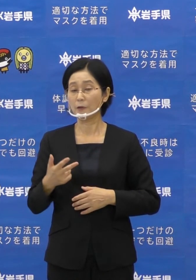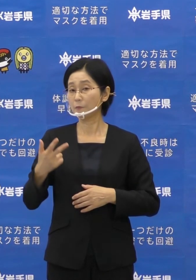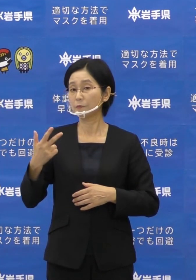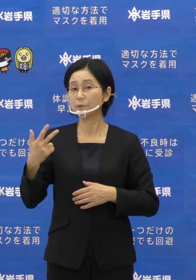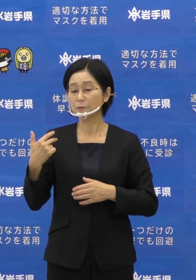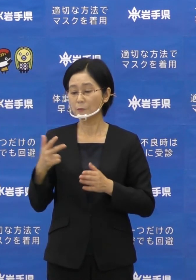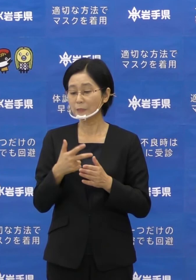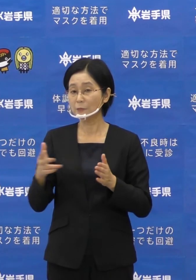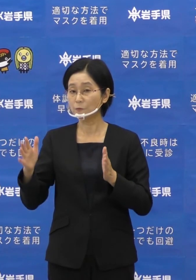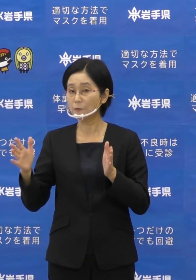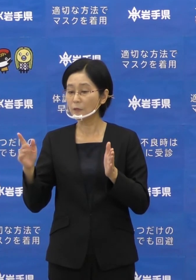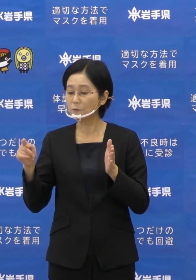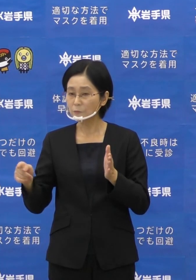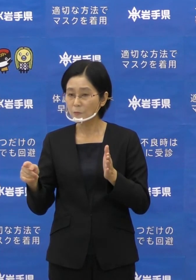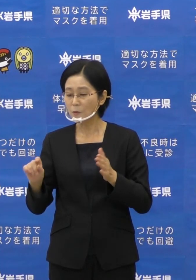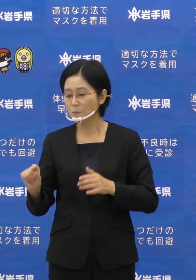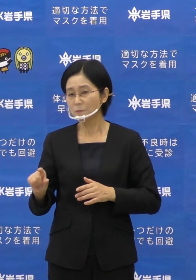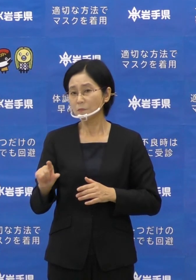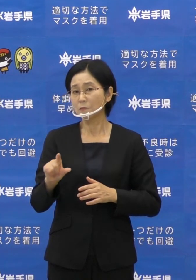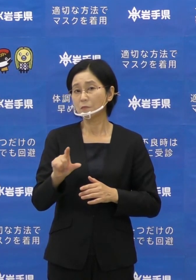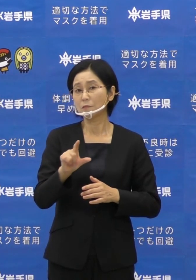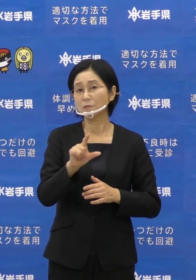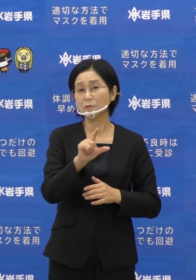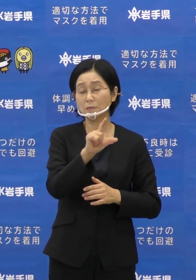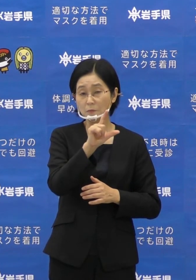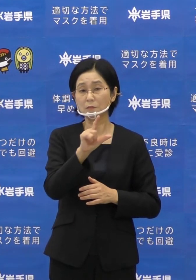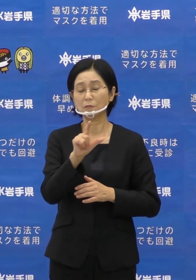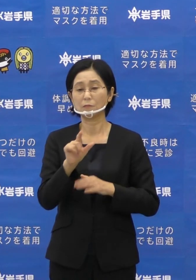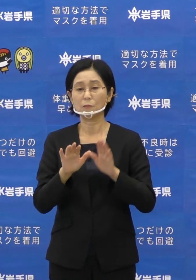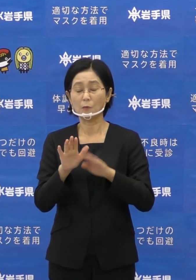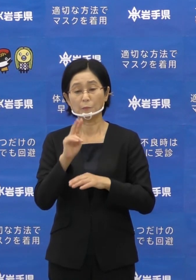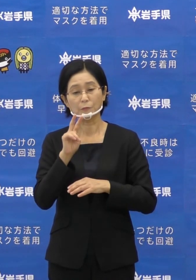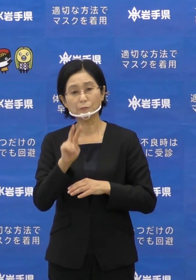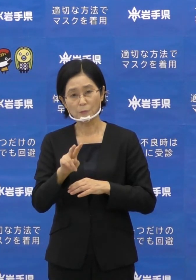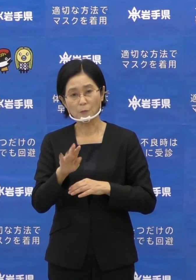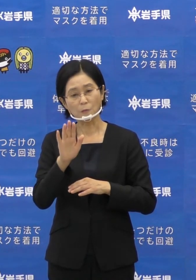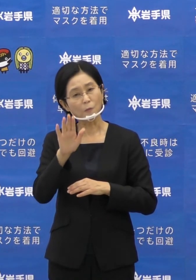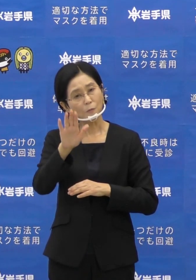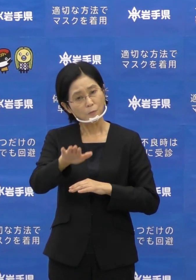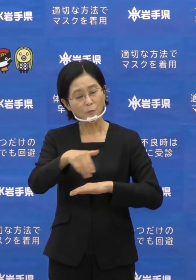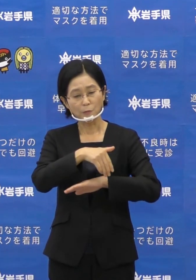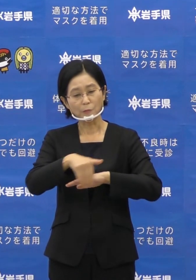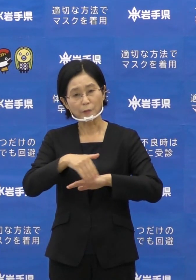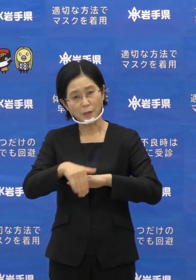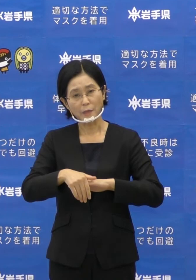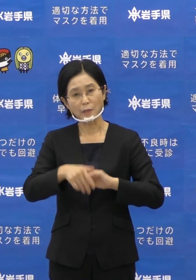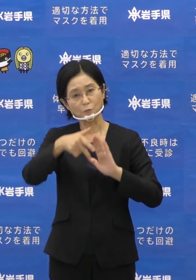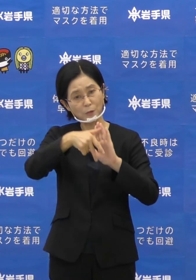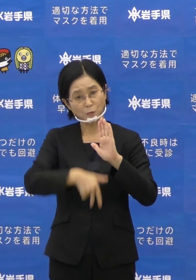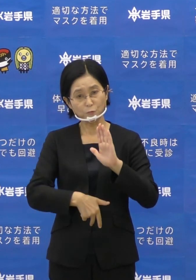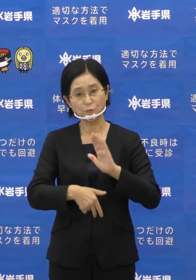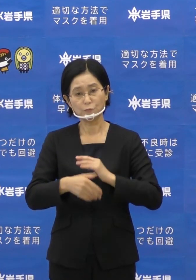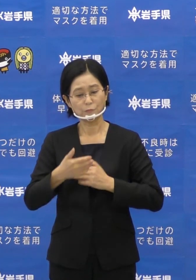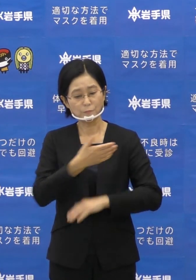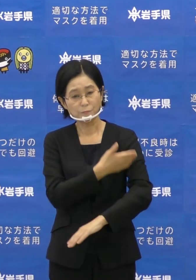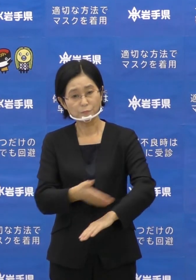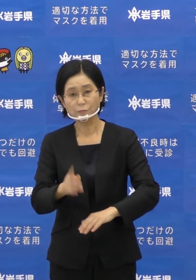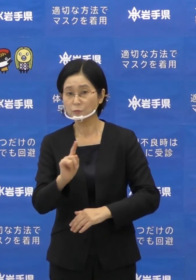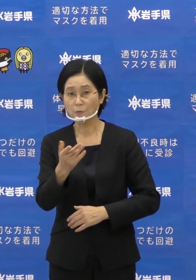から本当にどんどんペースが上がってきている状況ですけれども、スケジュール感について知事としてはどのようにお考えでしょうか。 は